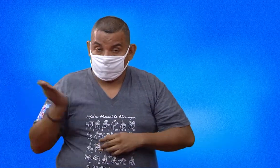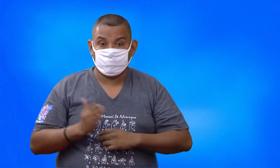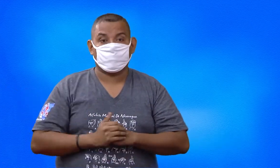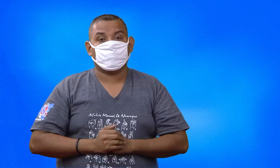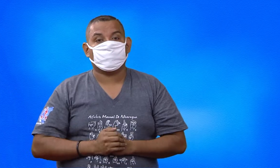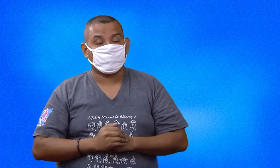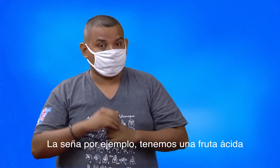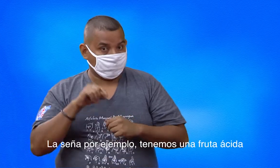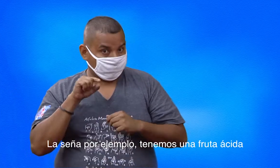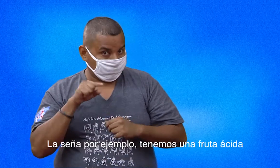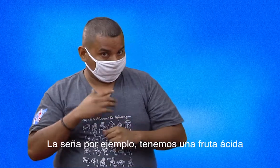La seña,